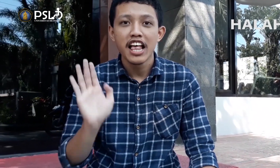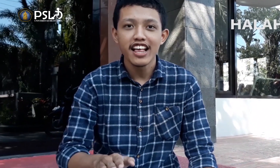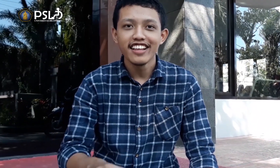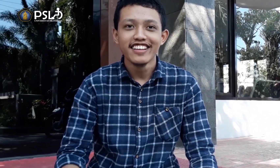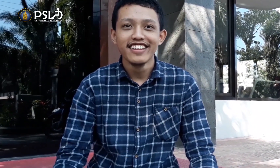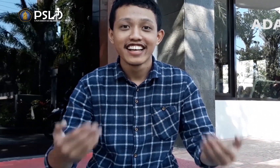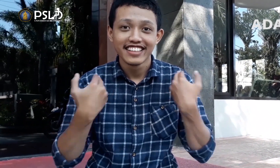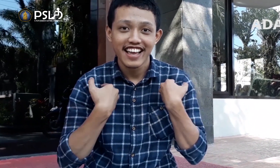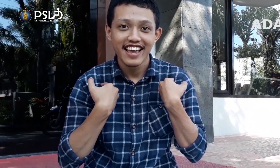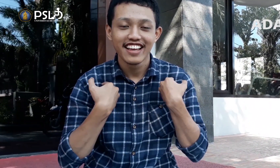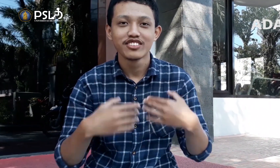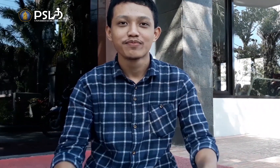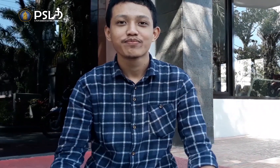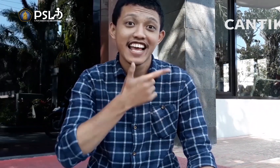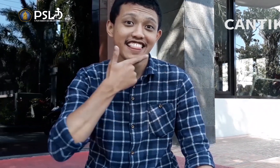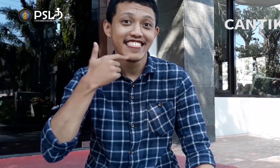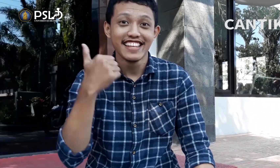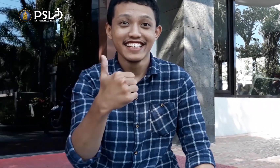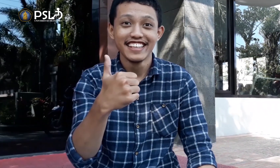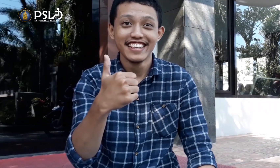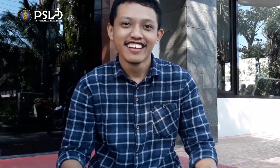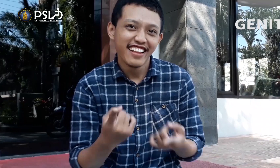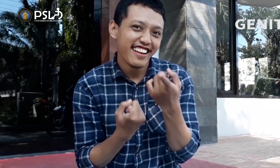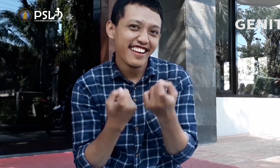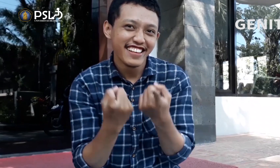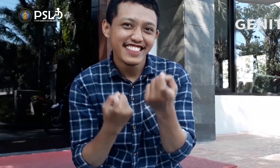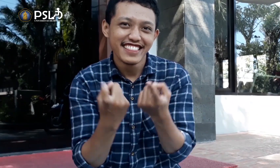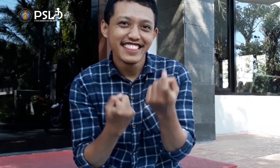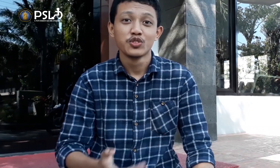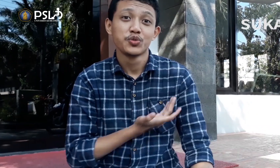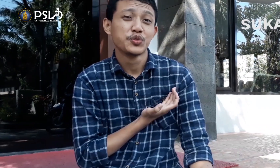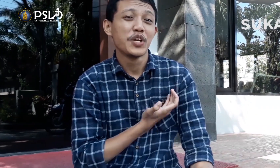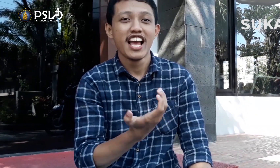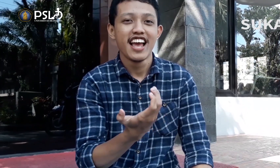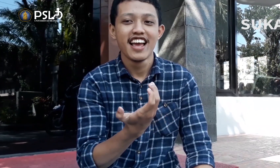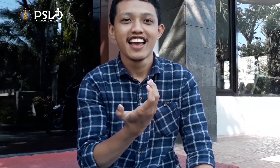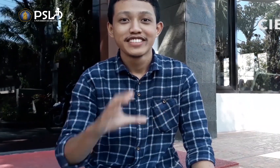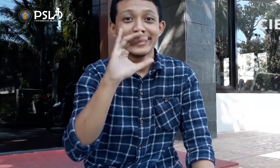Halah. Ada. Cantik. Genit. Suka.